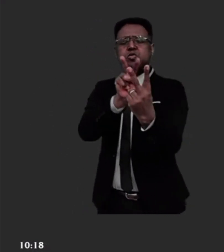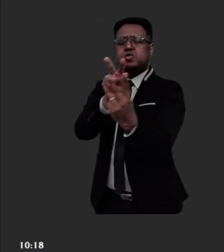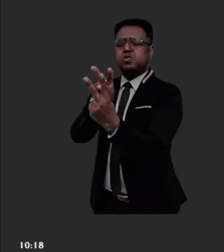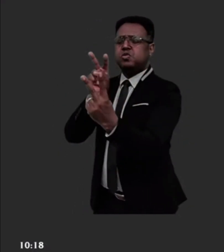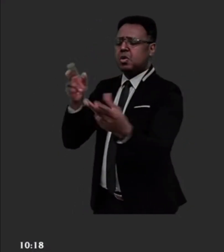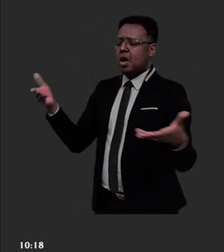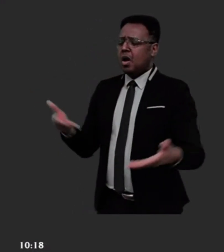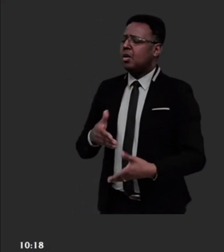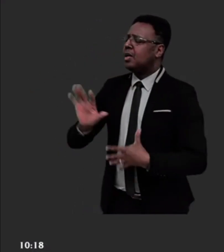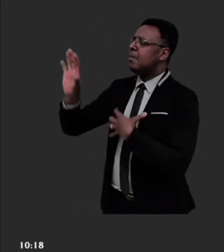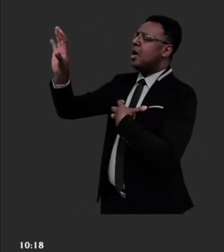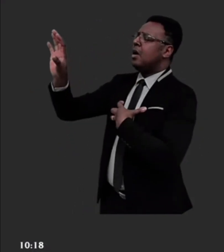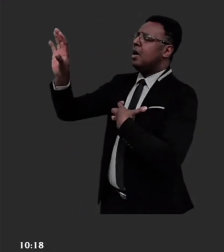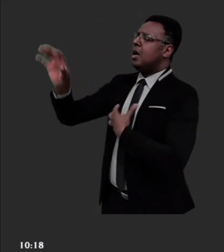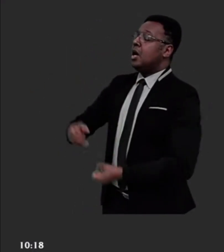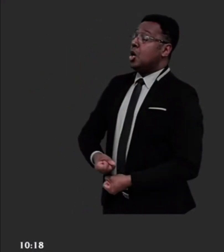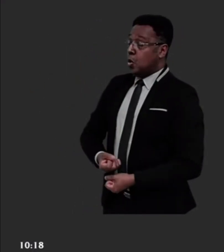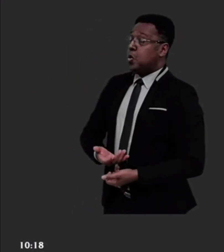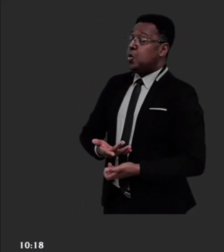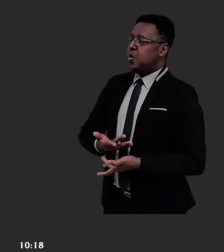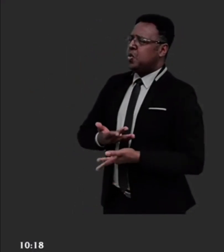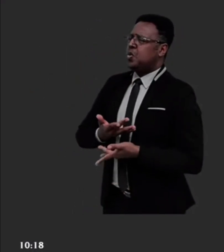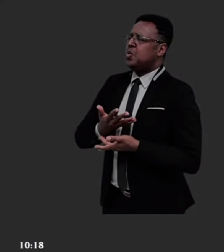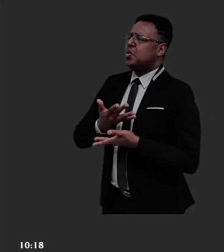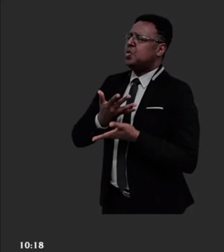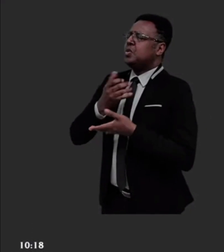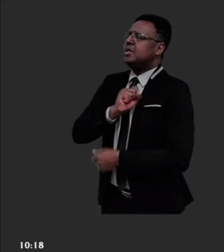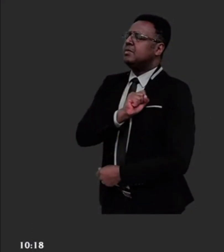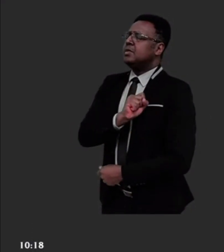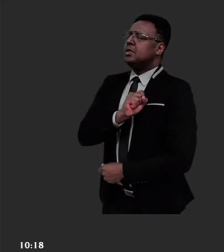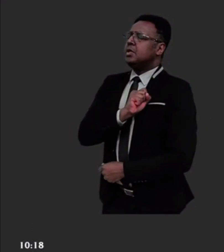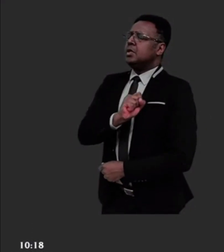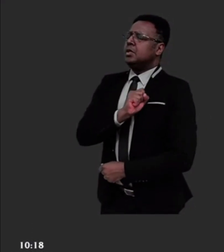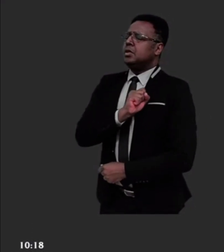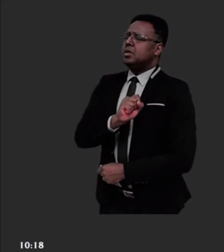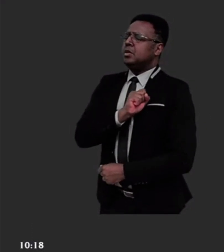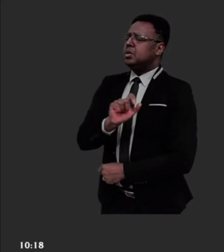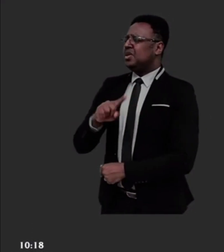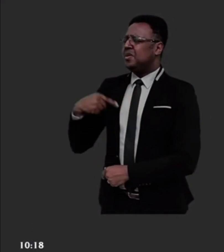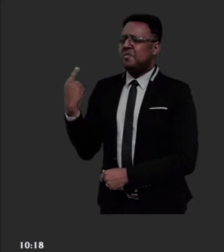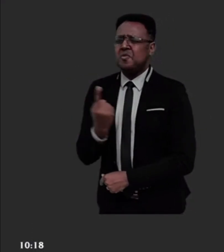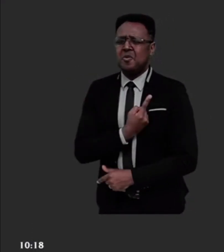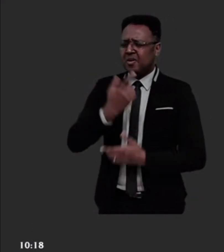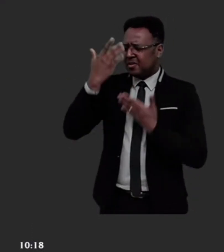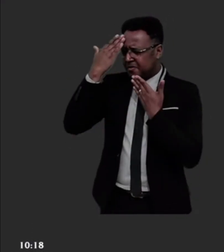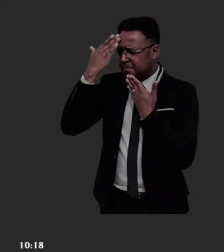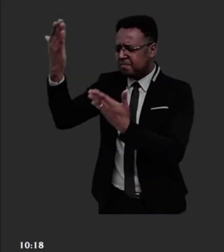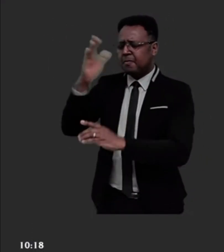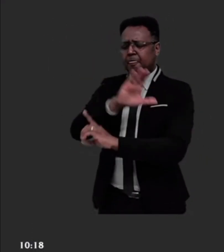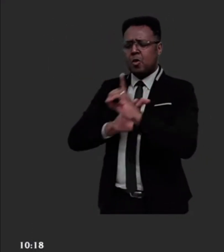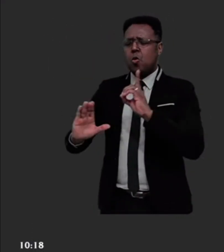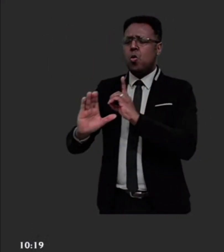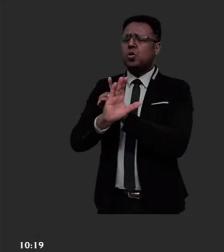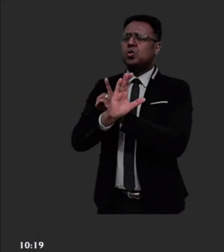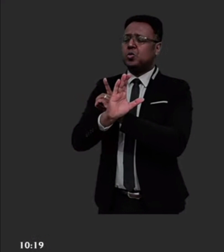um pouquinho da tua presença dentro do coração. Te damos graça, Pai, por esse culto que foi aberto em